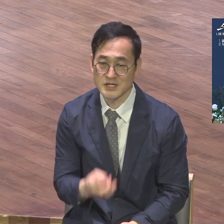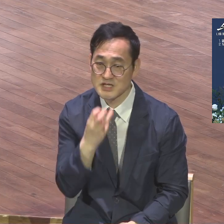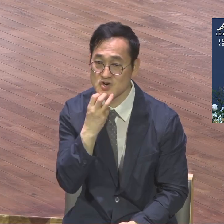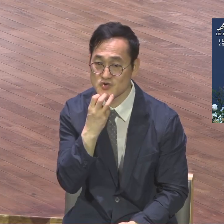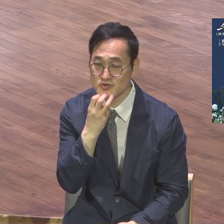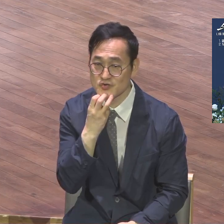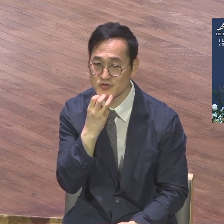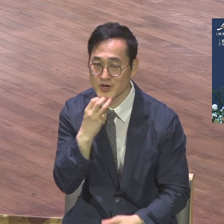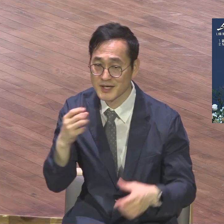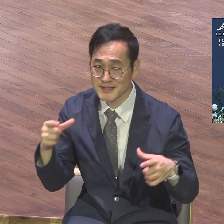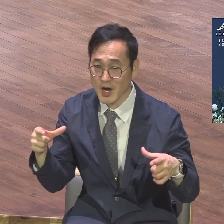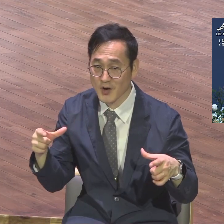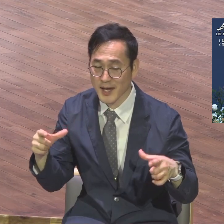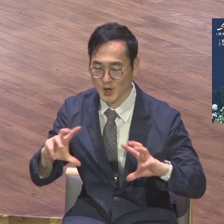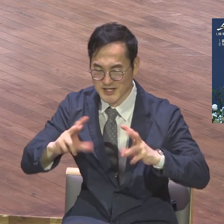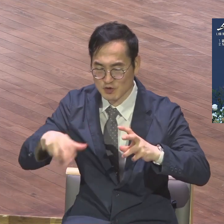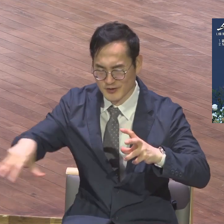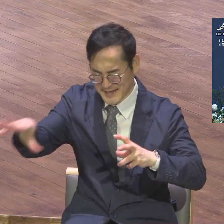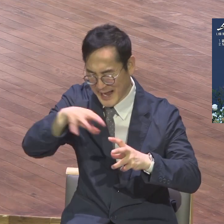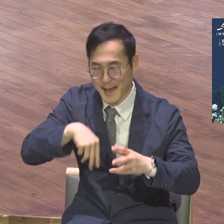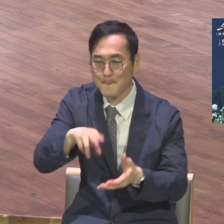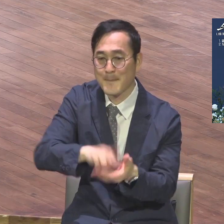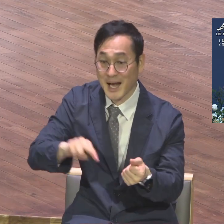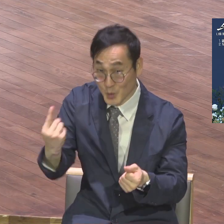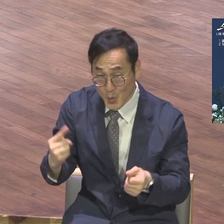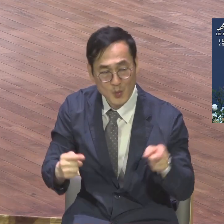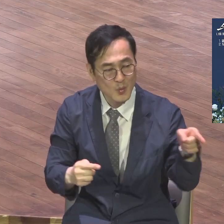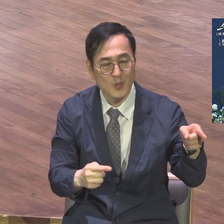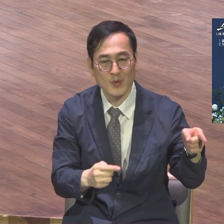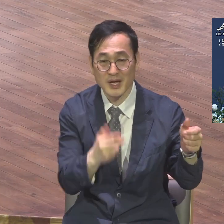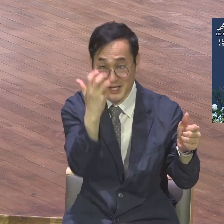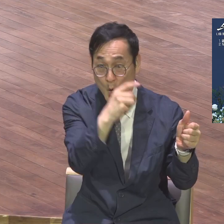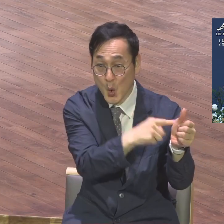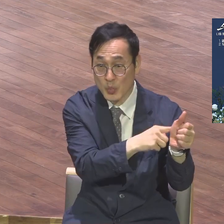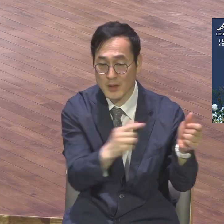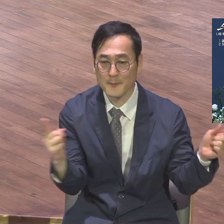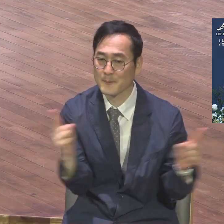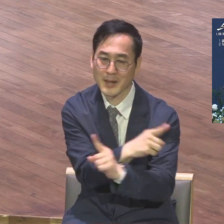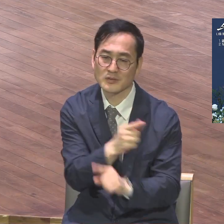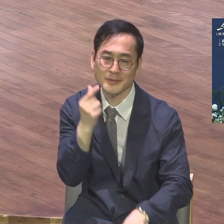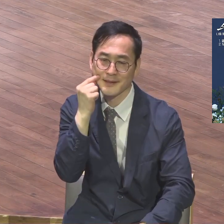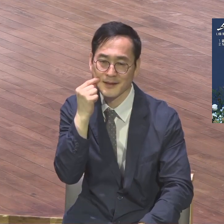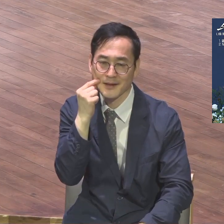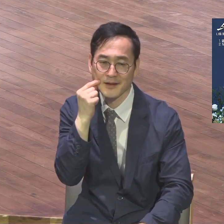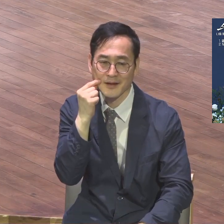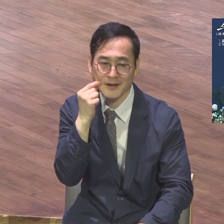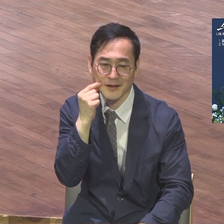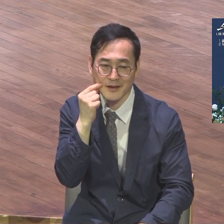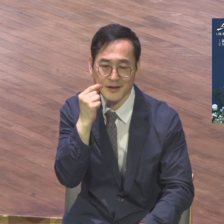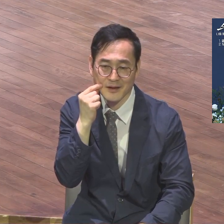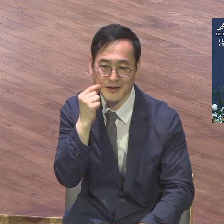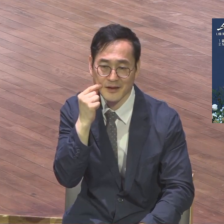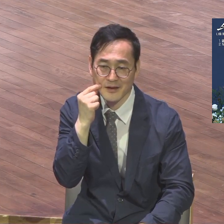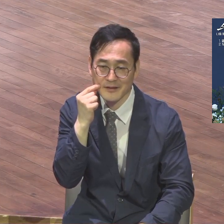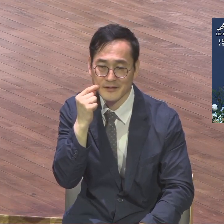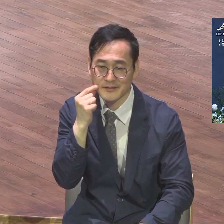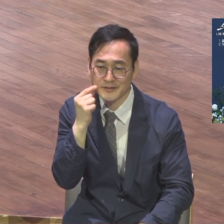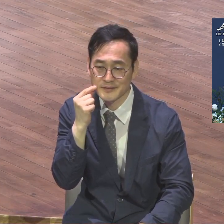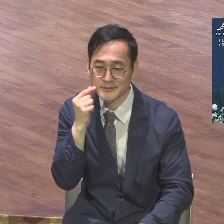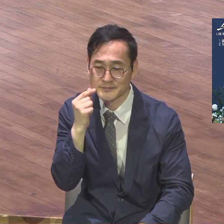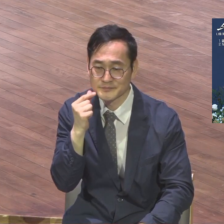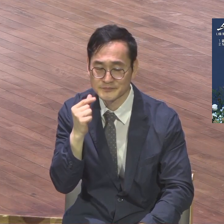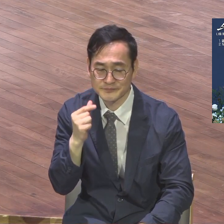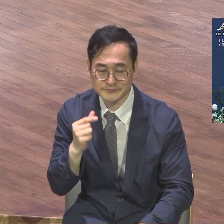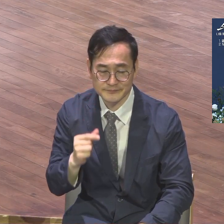팔아도, 지구를 다 팔아도 더 귀한 영혼, 한 영혼이란 말이에요. 그러니 한 영혼을 위해서 기도하고 전도하는